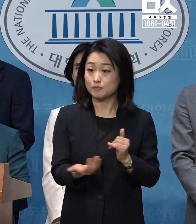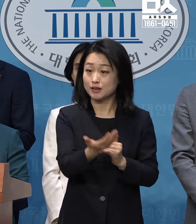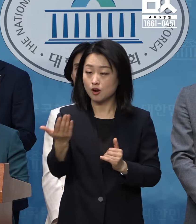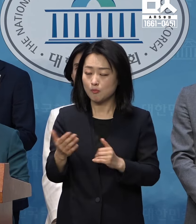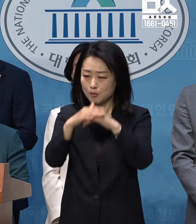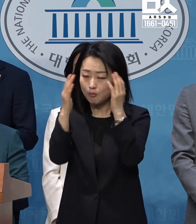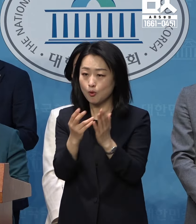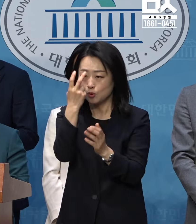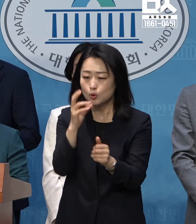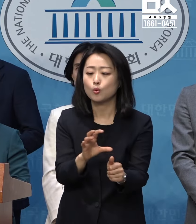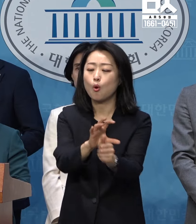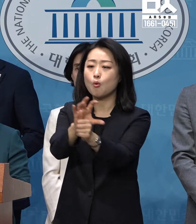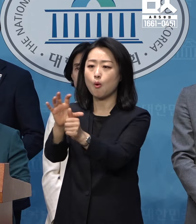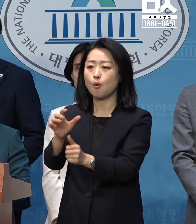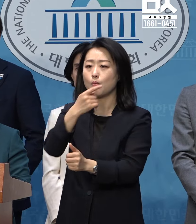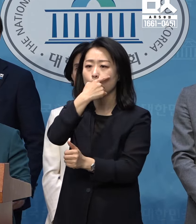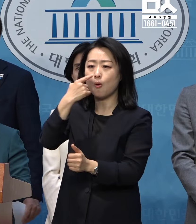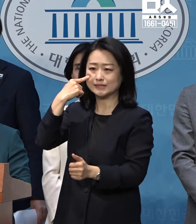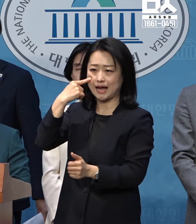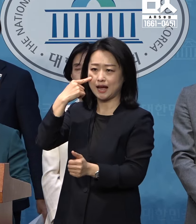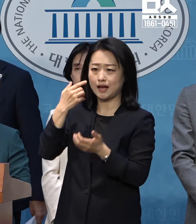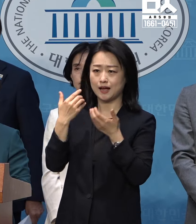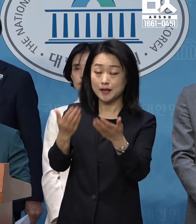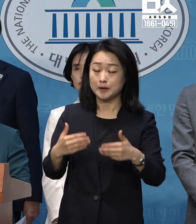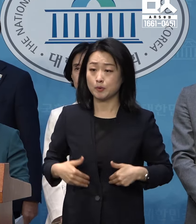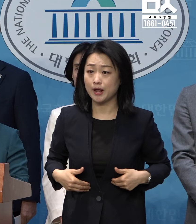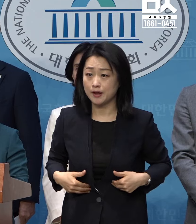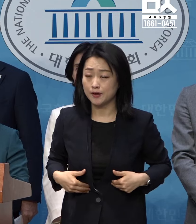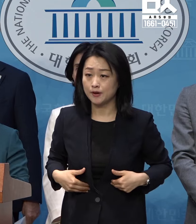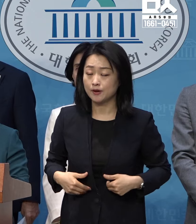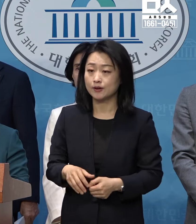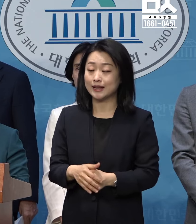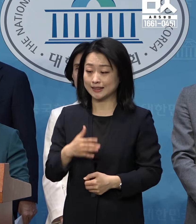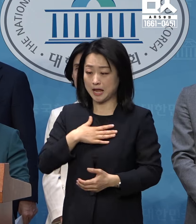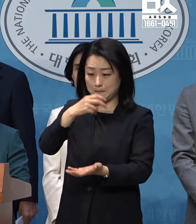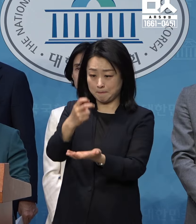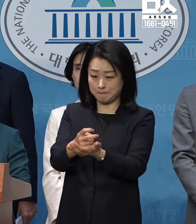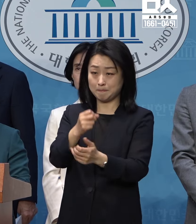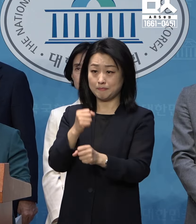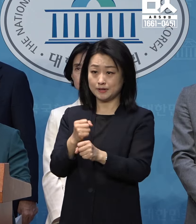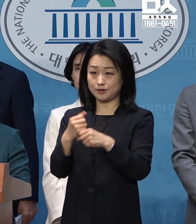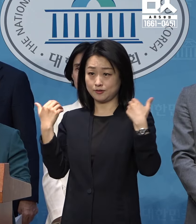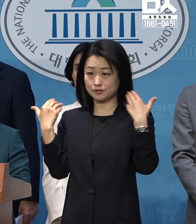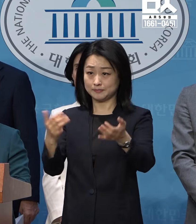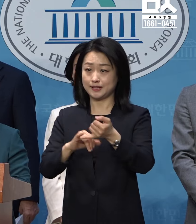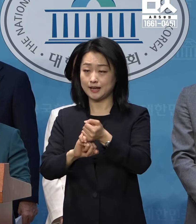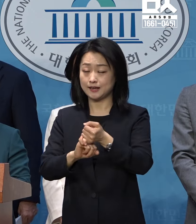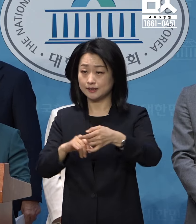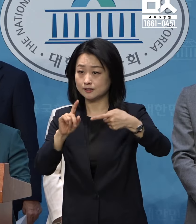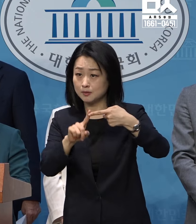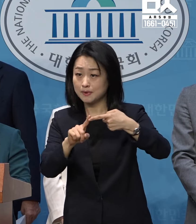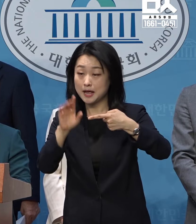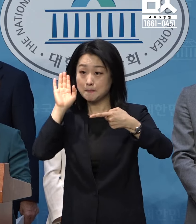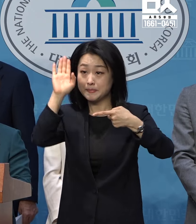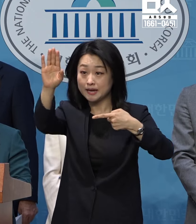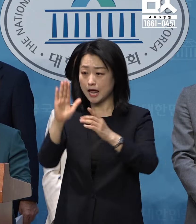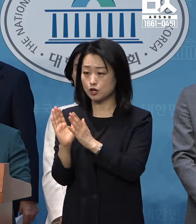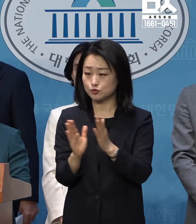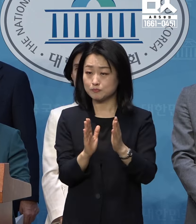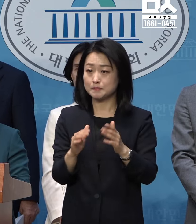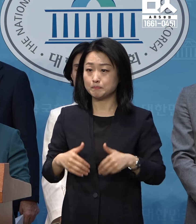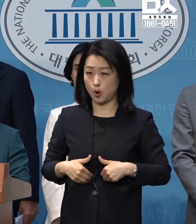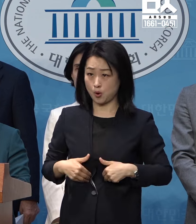돌봄 보장이 시급합니다. 제가 법과 제도를 만들겠습니다. 첫째, 미래를 준비해야